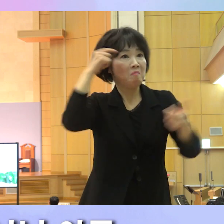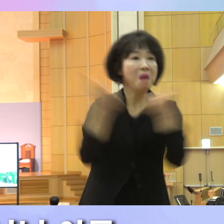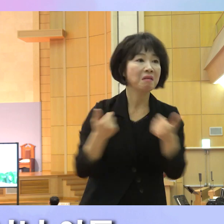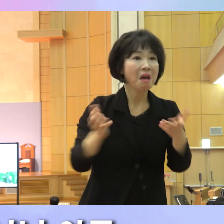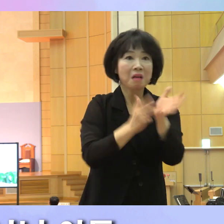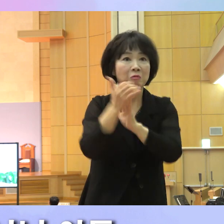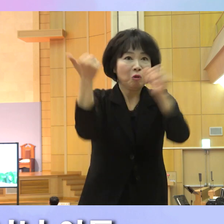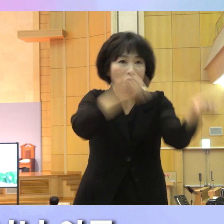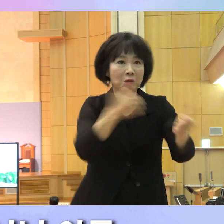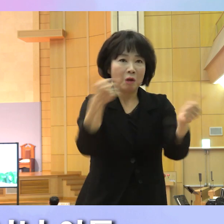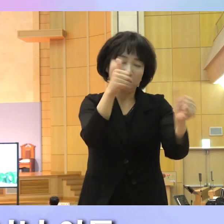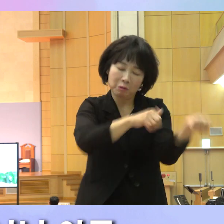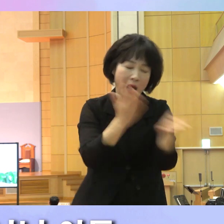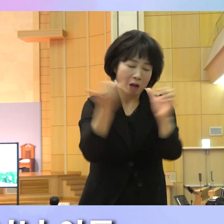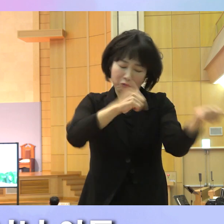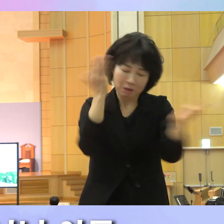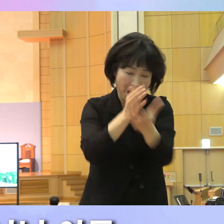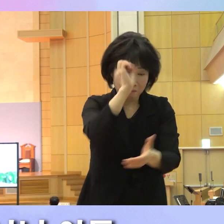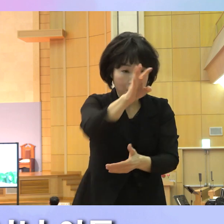말이 안 되잖아.